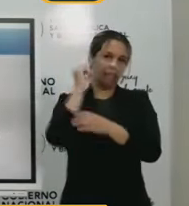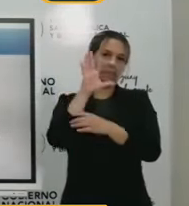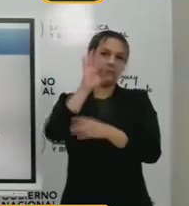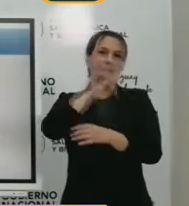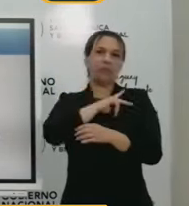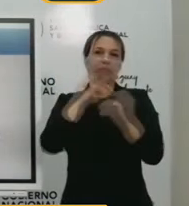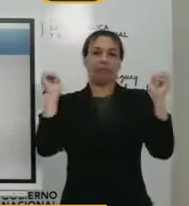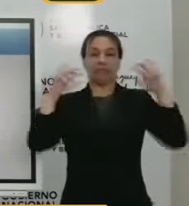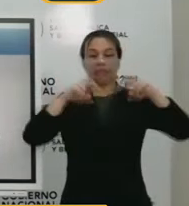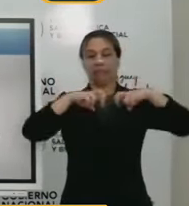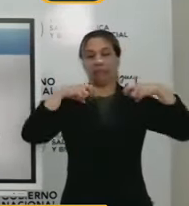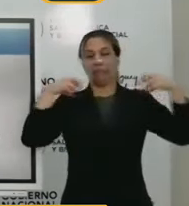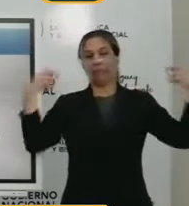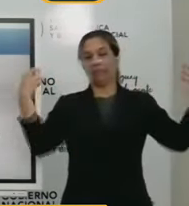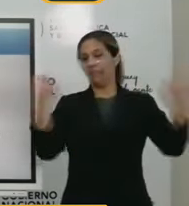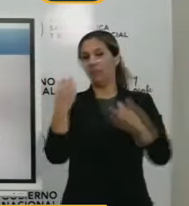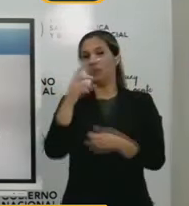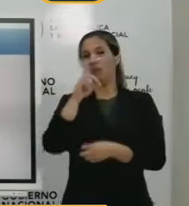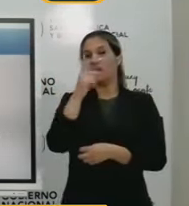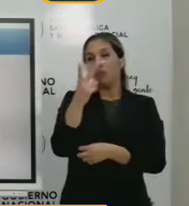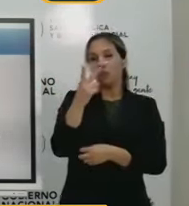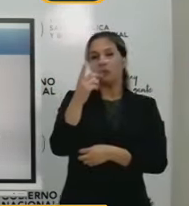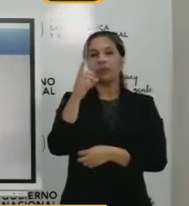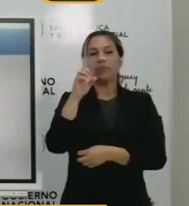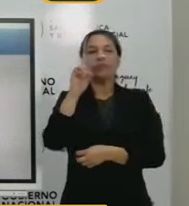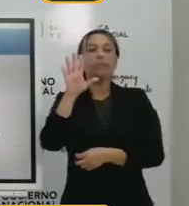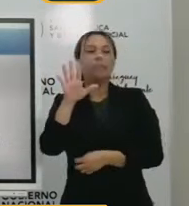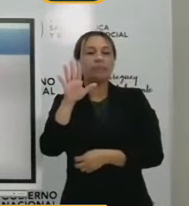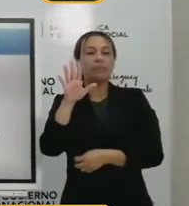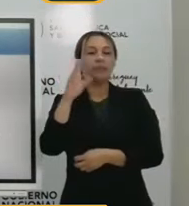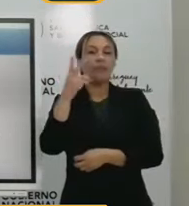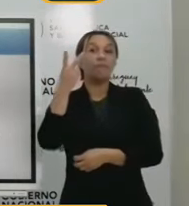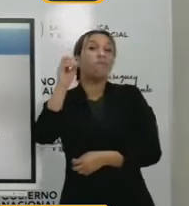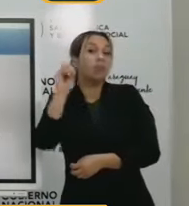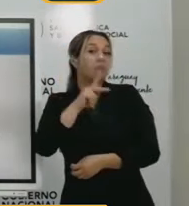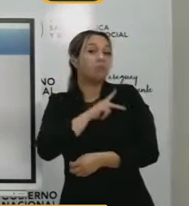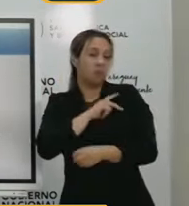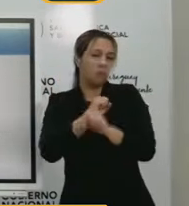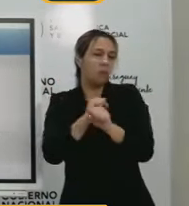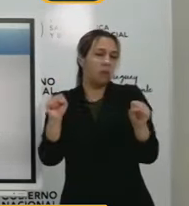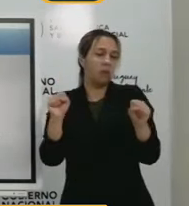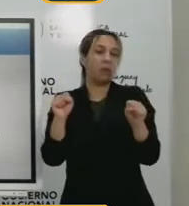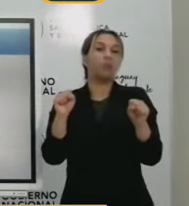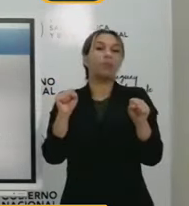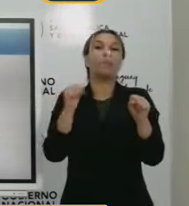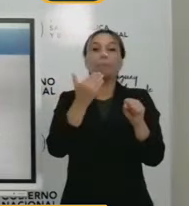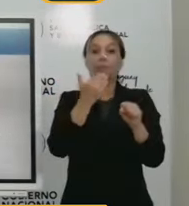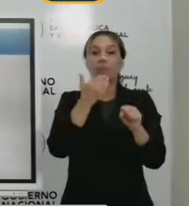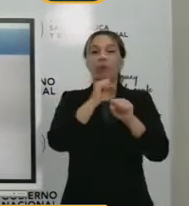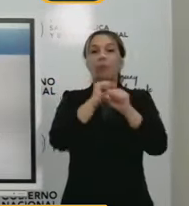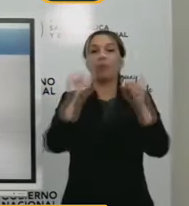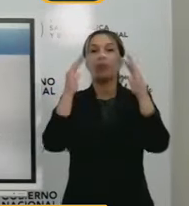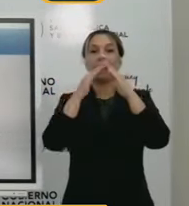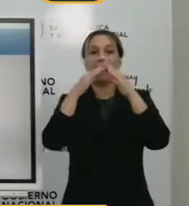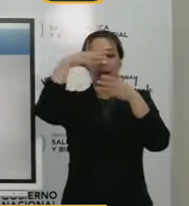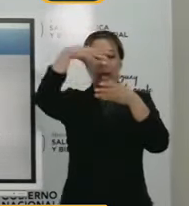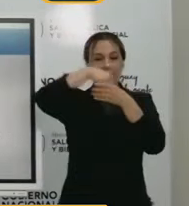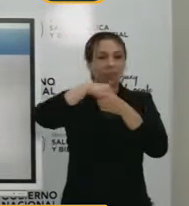quizás 10, 12, 15, 20, puede ser también, pero si estamos en el patio,